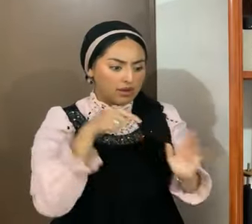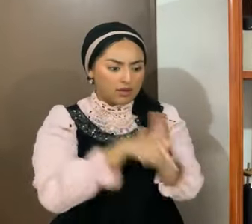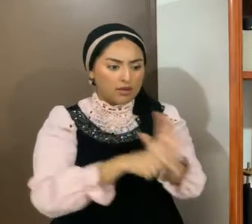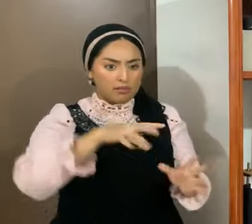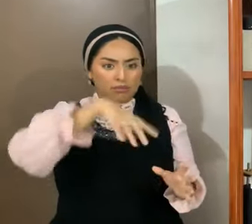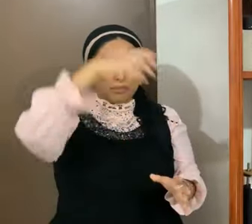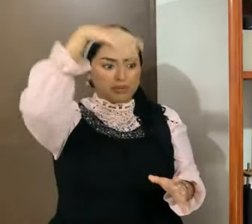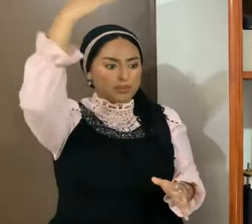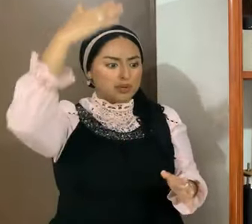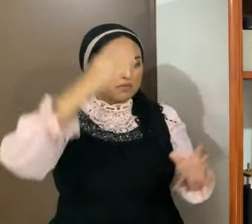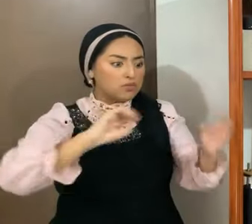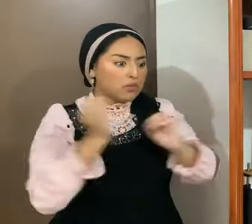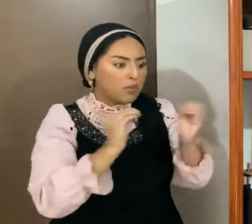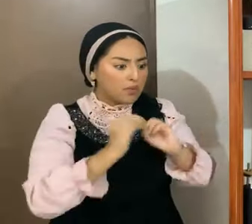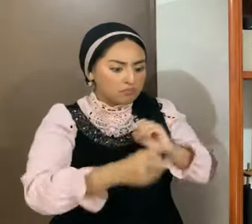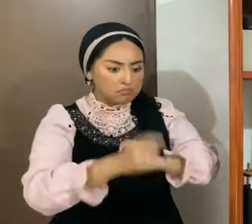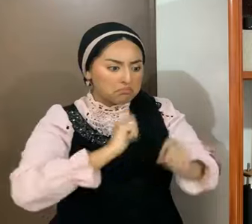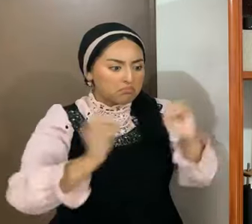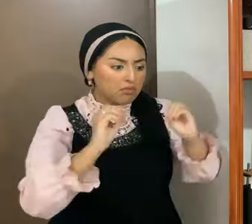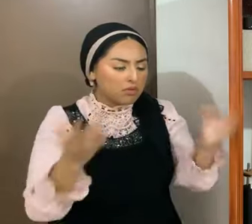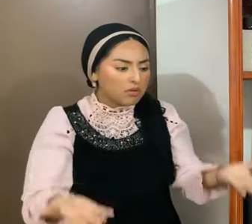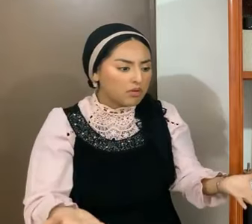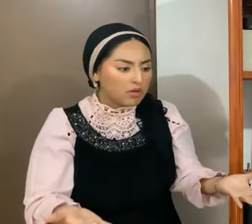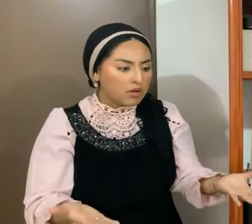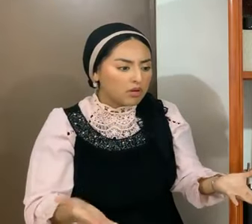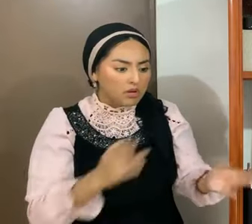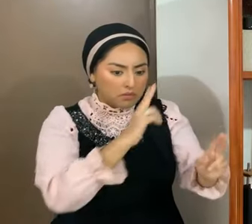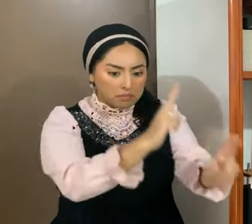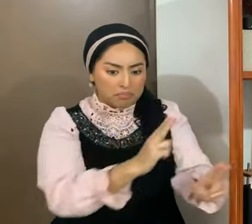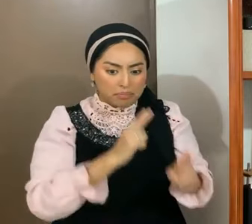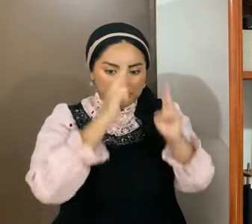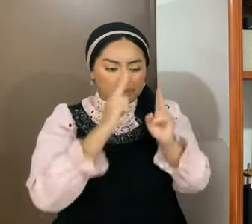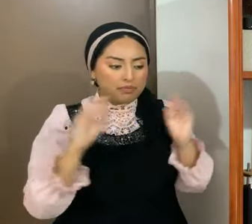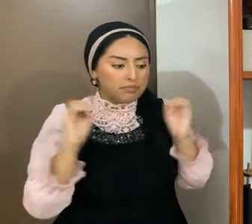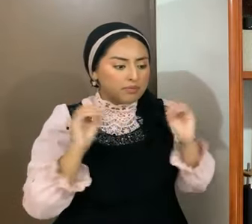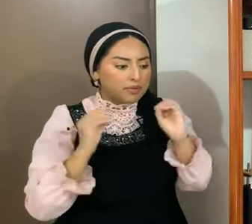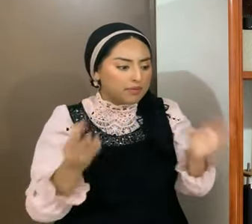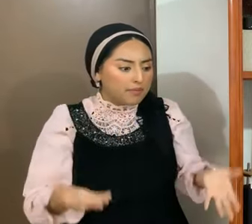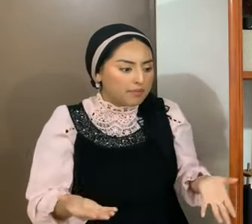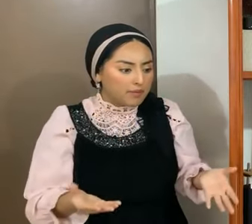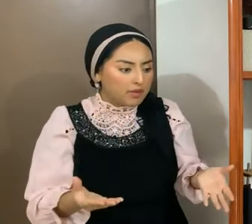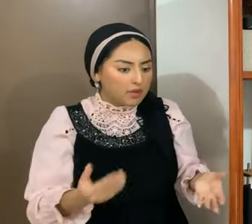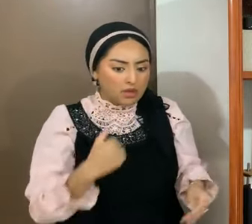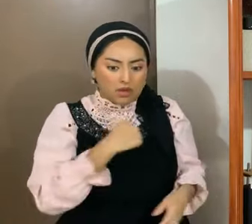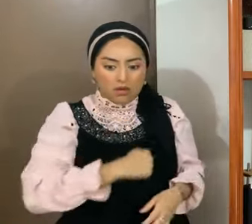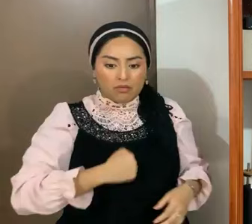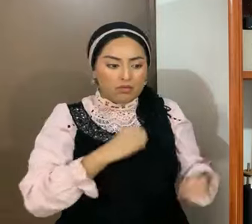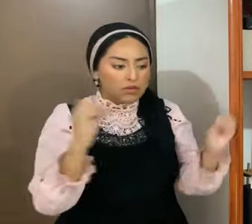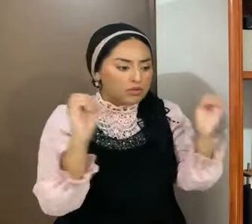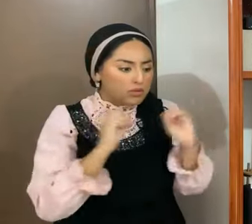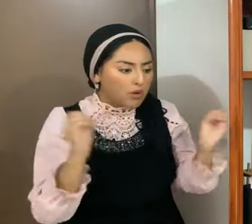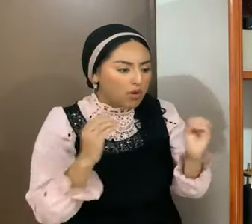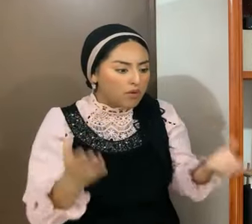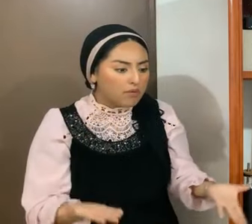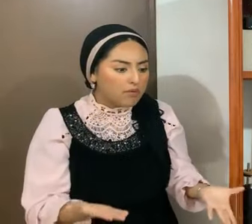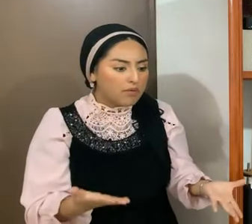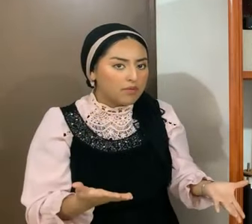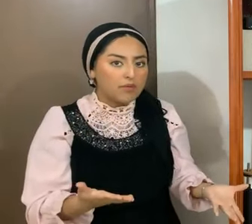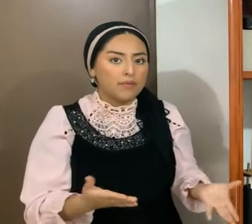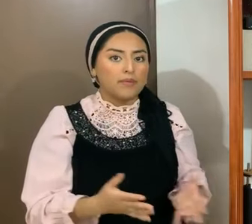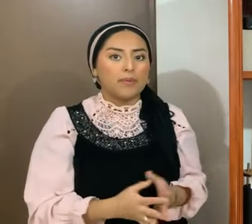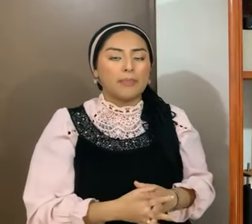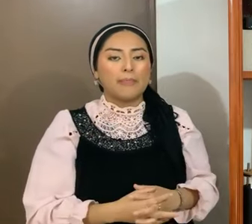tu vieja naturaleza, quemar tu pecado, ni me honraste con tus sacrificios. No hubo shelamim, no hubo